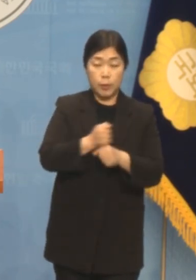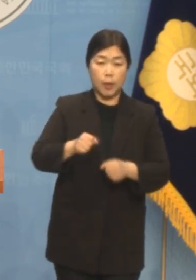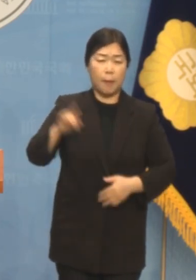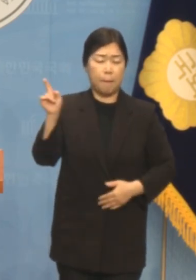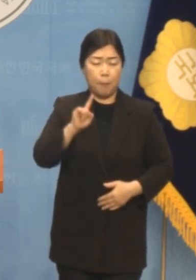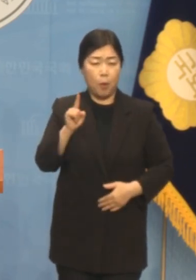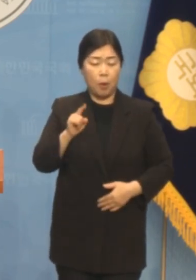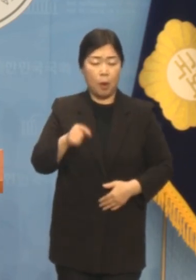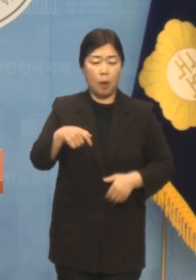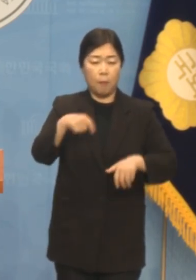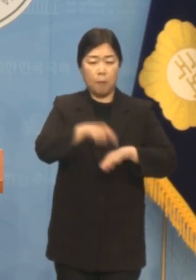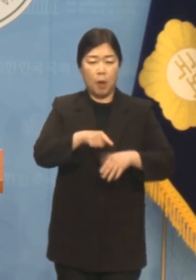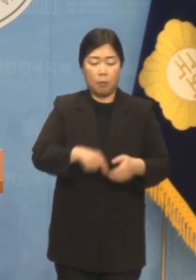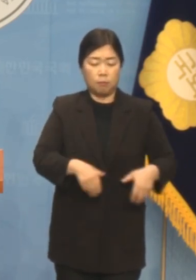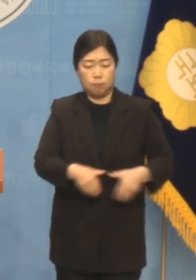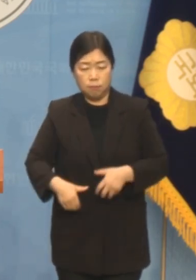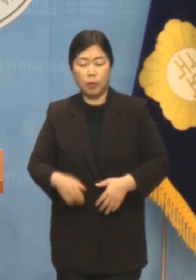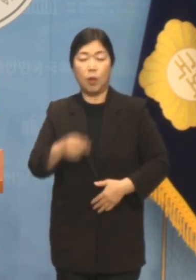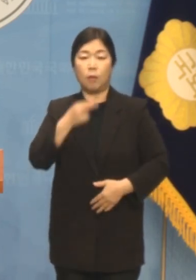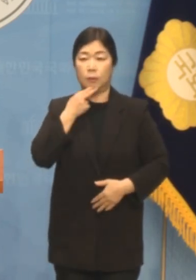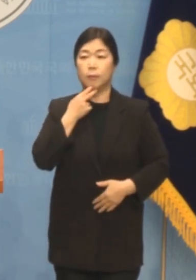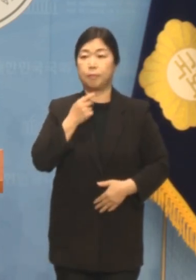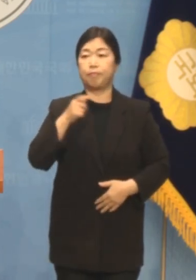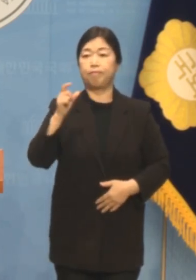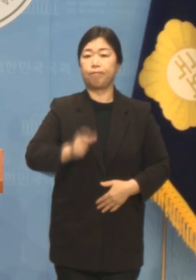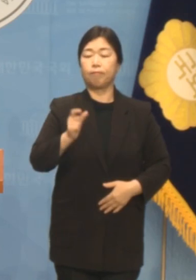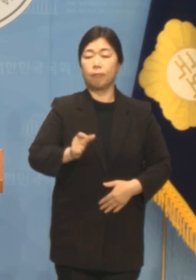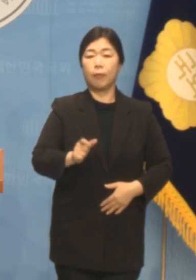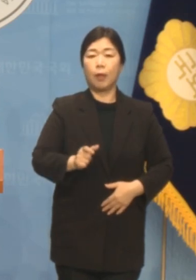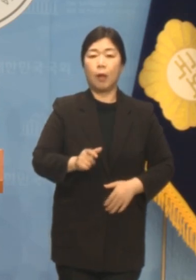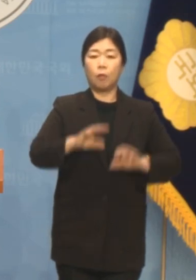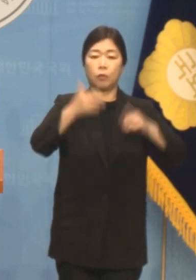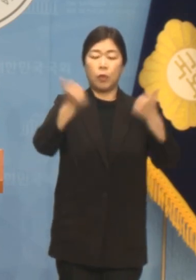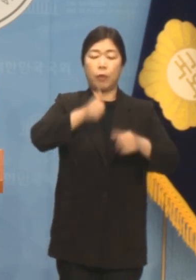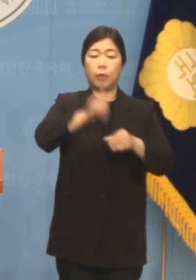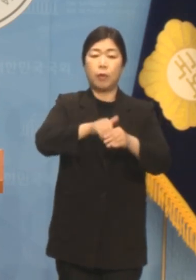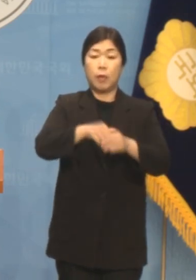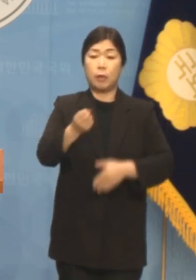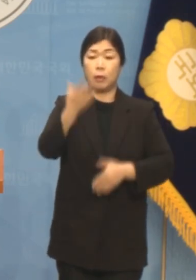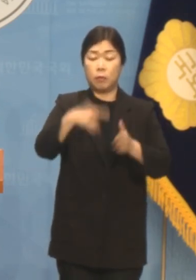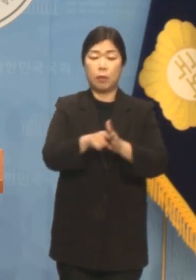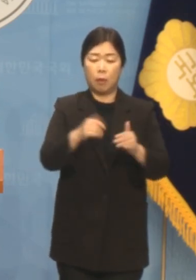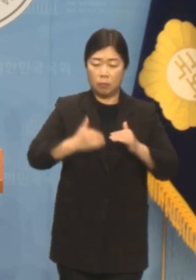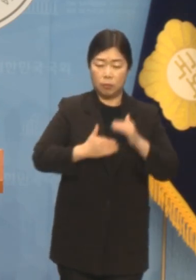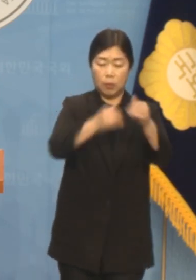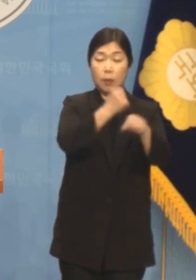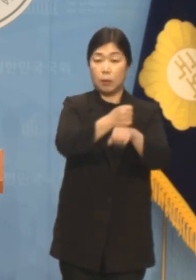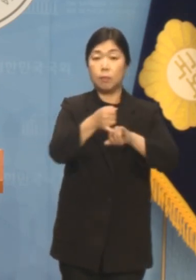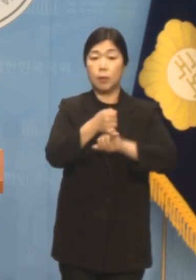어떠한 동요나 흔들림도 없이 총선 승리를 향해 전진할 것입니다.